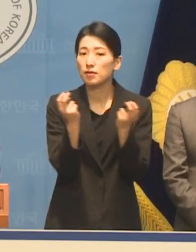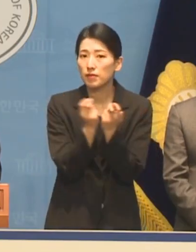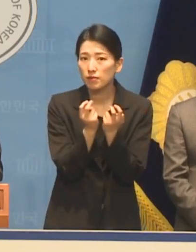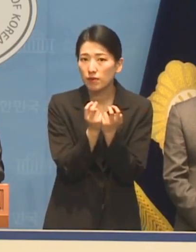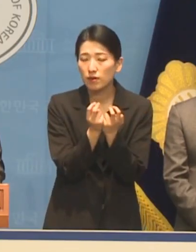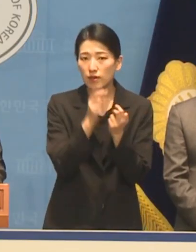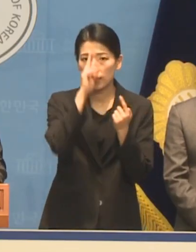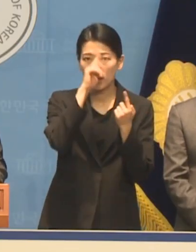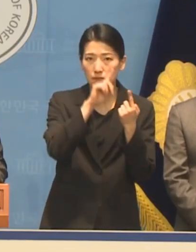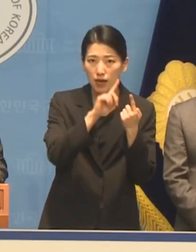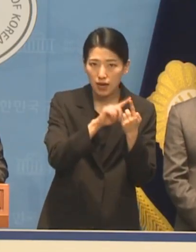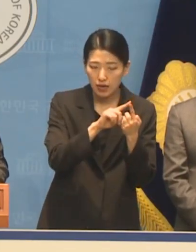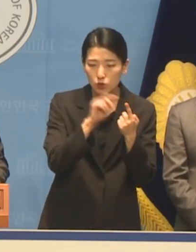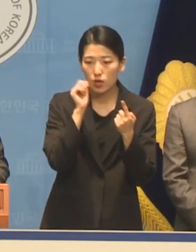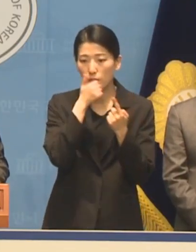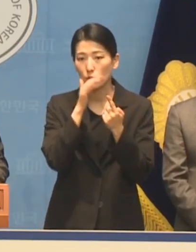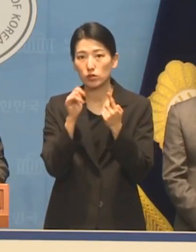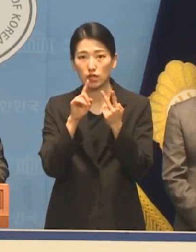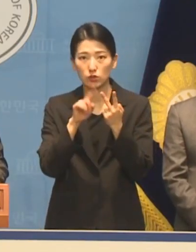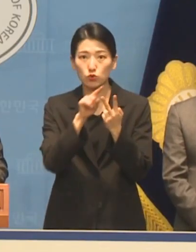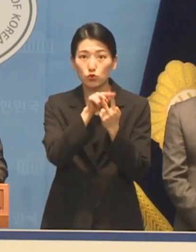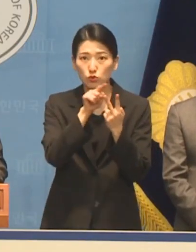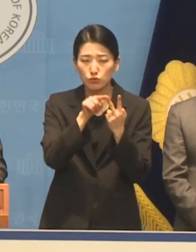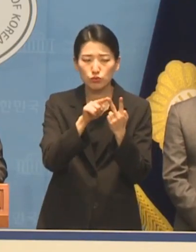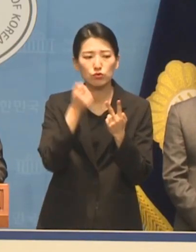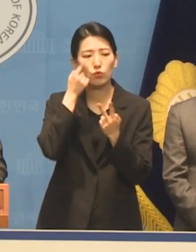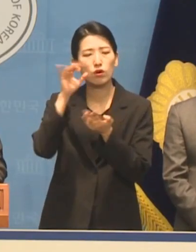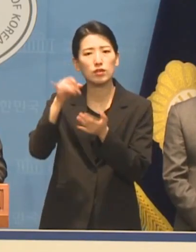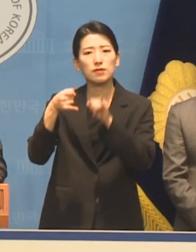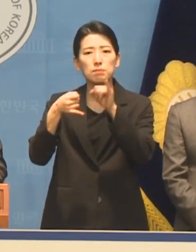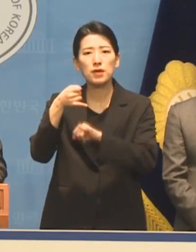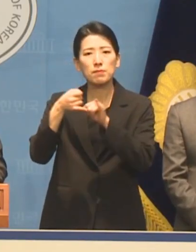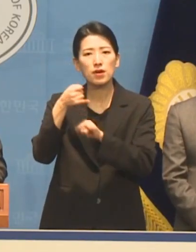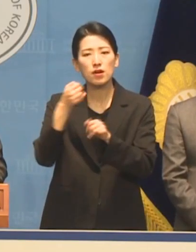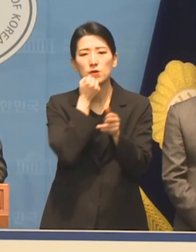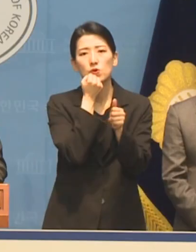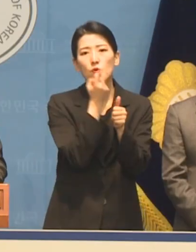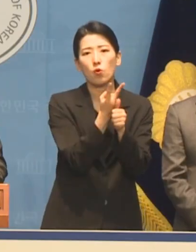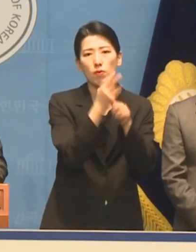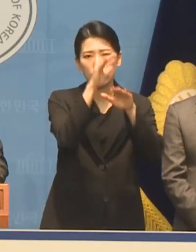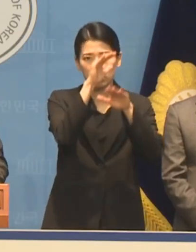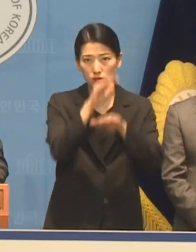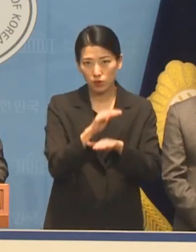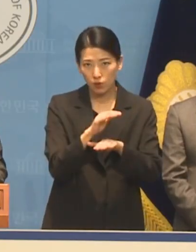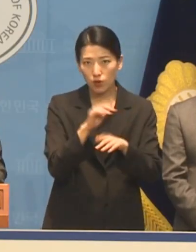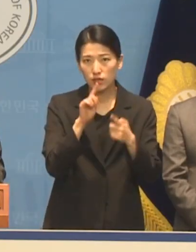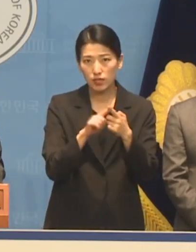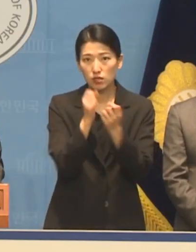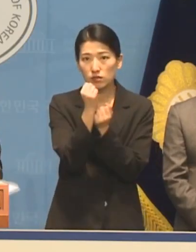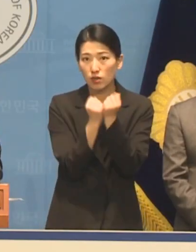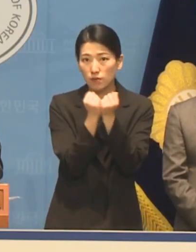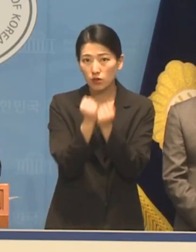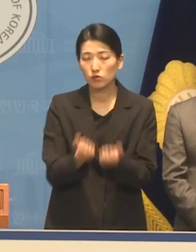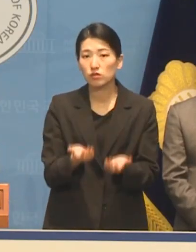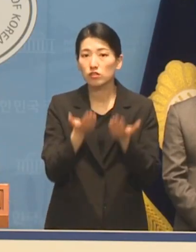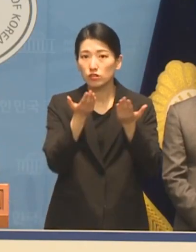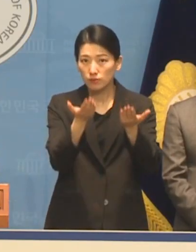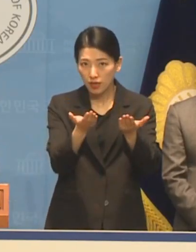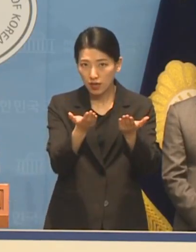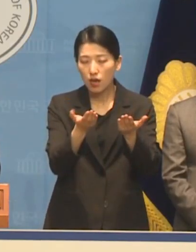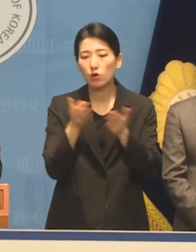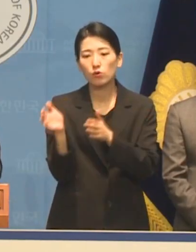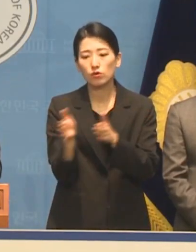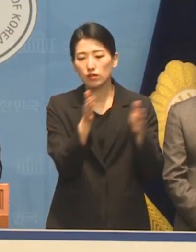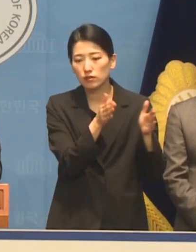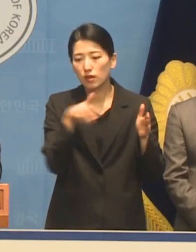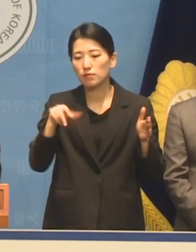사무처장님과 김선웅 변호사로부터 대유그룹 임금체불 및 고발과 관련한 진행 상황을 듣고 노동존중 실천을 대표하여 전현희